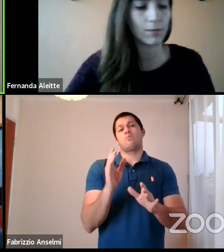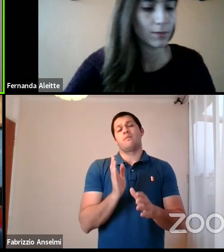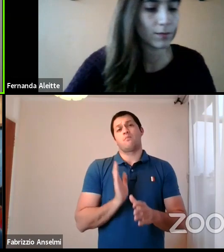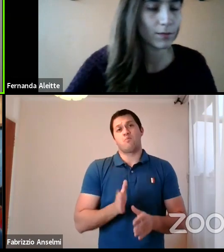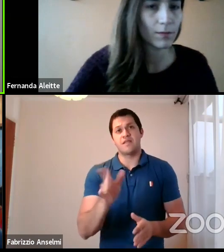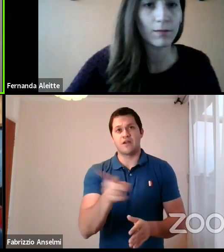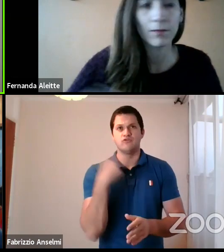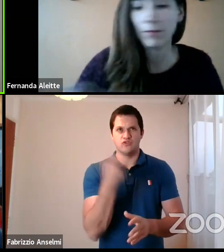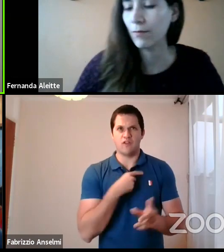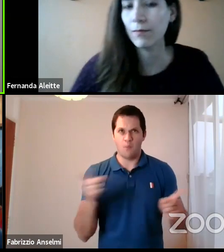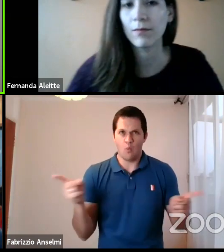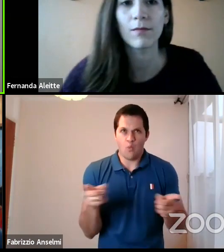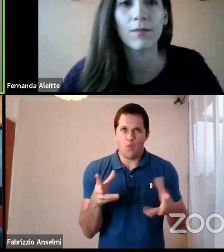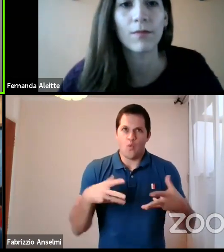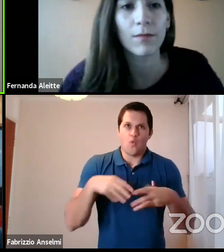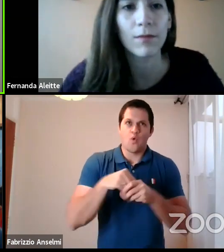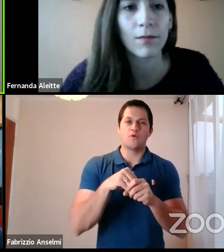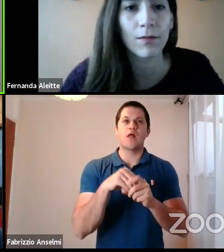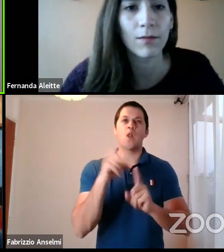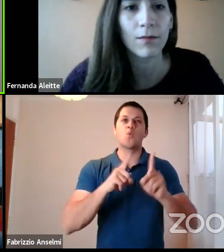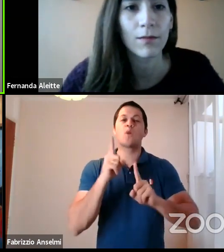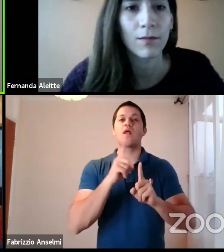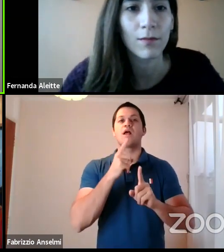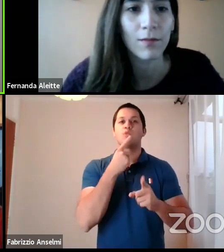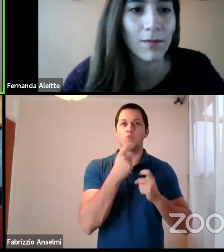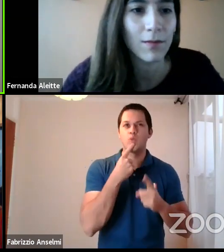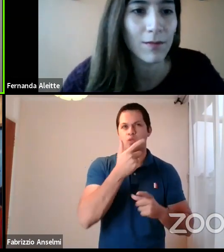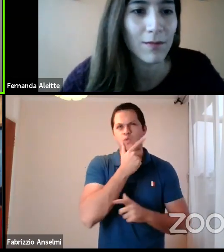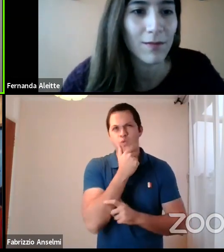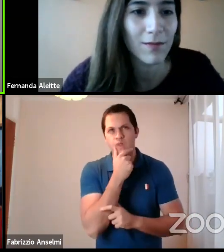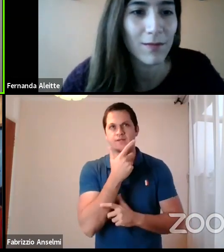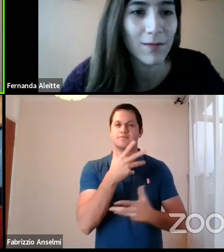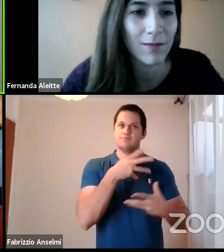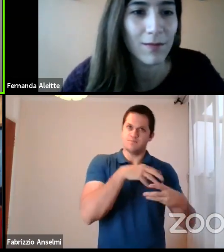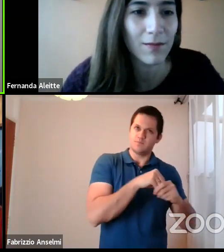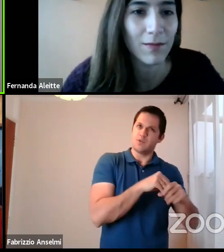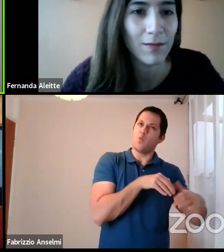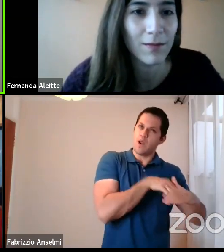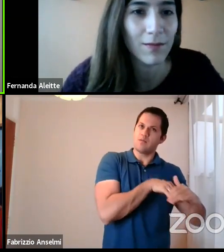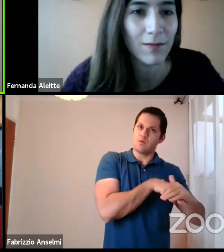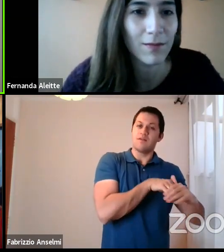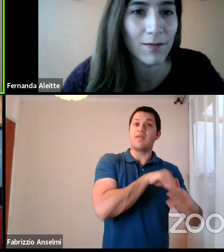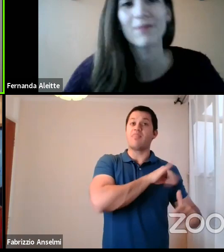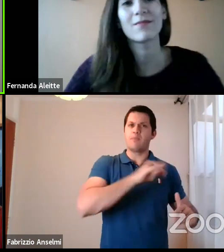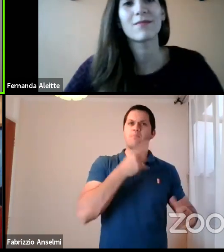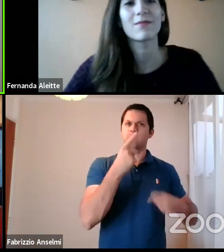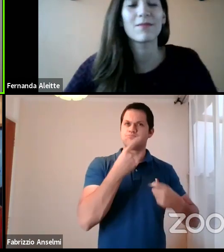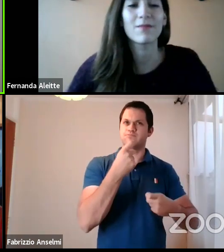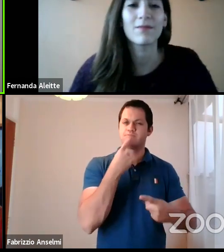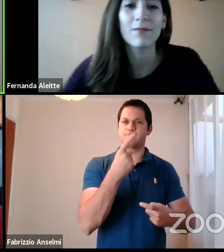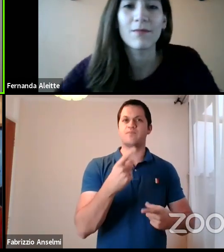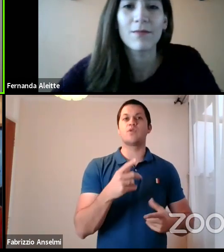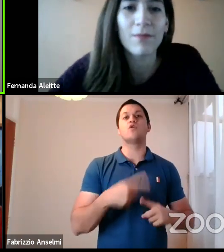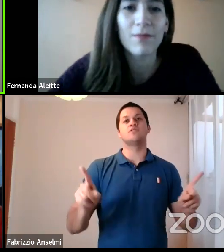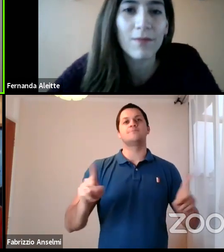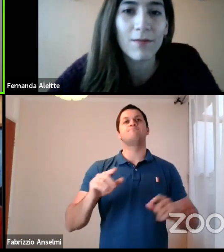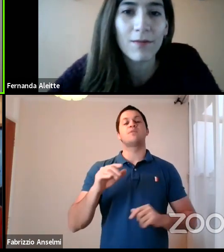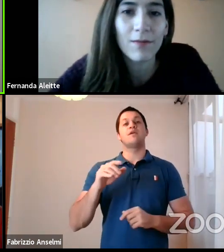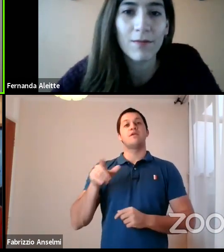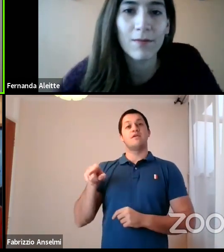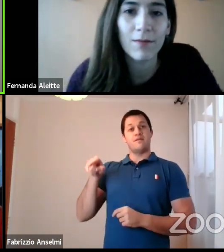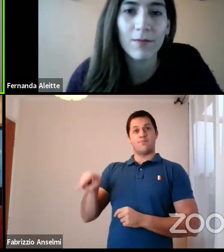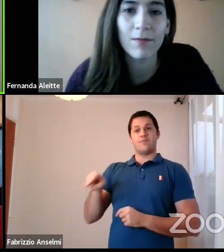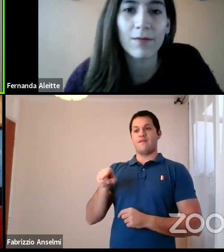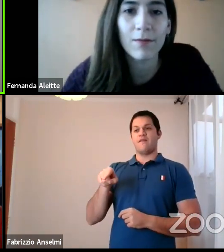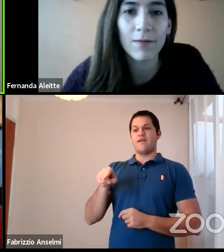¿ya? Muchísimas gracias, Rodrigo. Vamos con Fernanda Leite, docente también de, bueno, docente de la Escuela de Kinesiología de la Universidad de Chile.